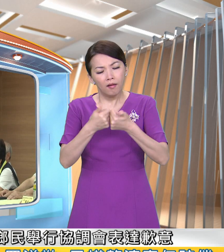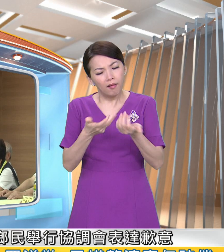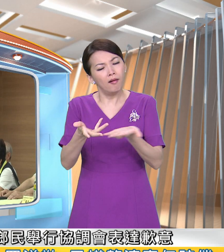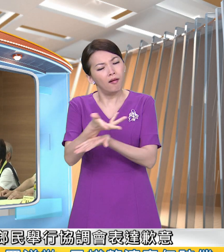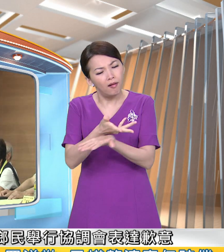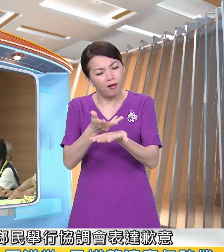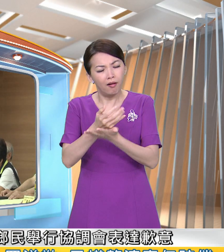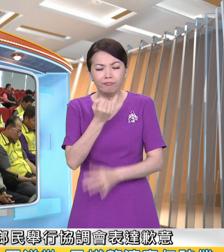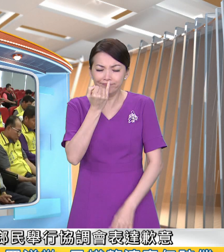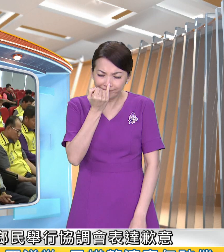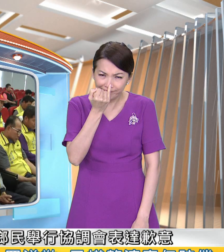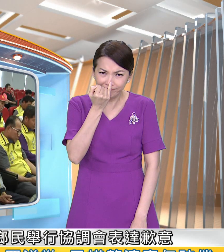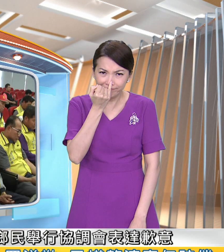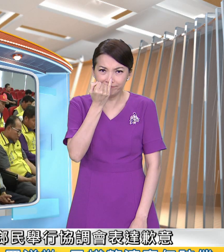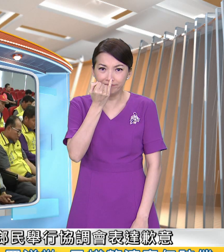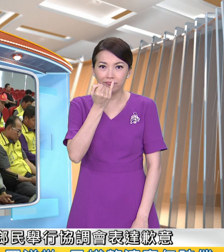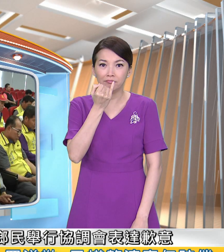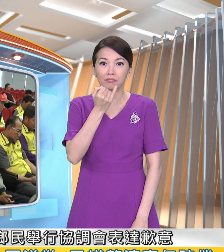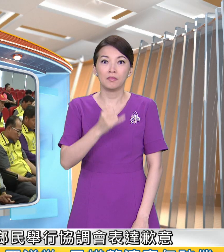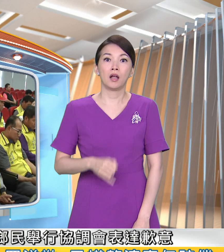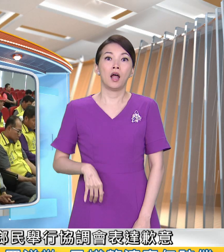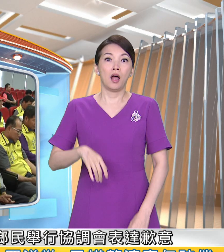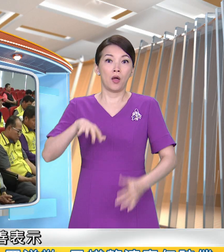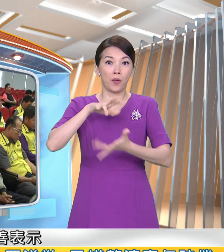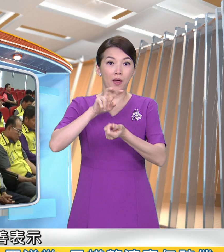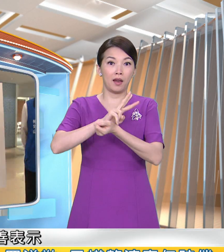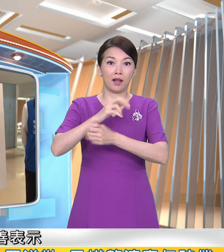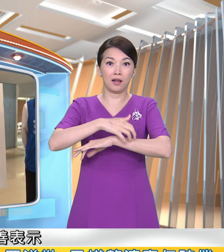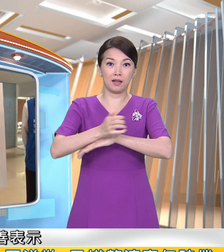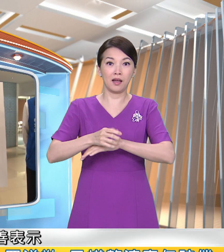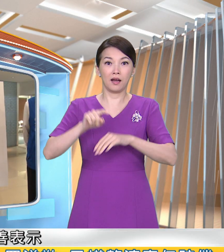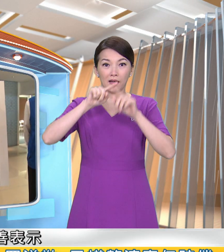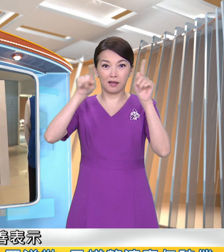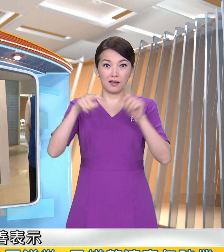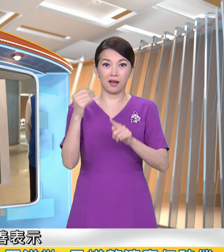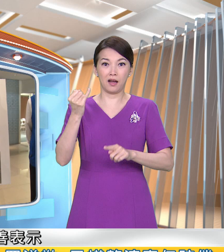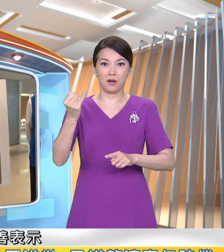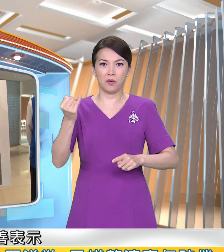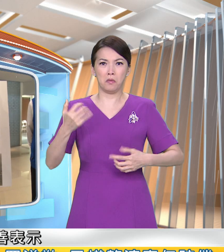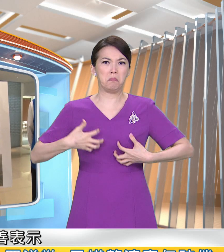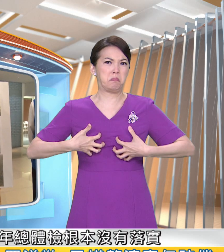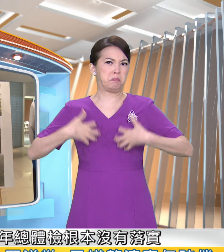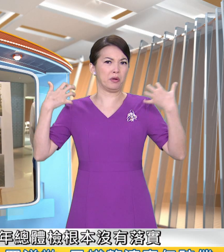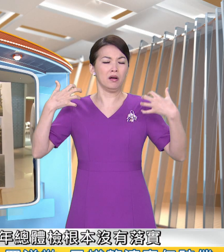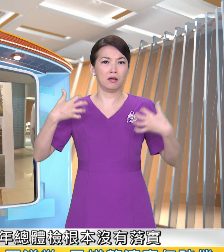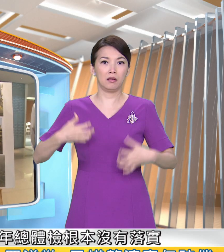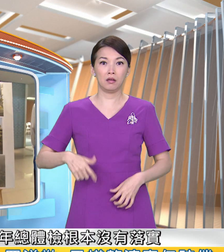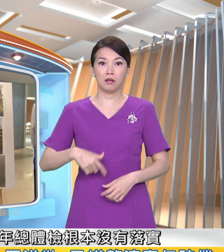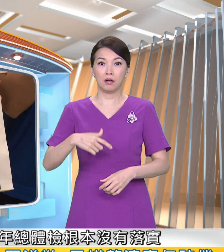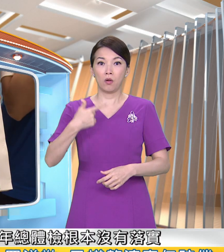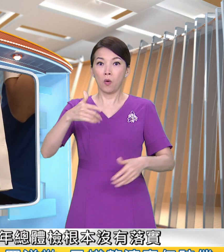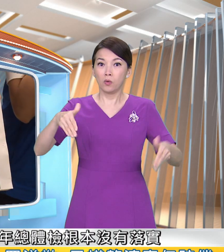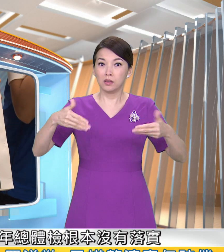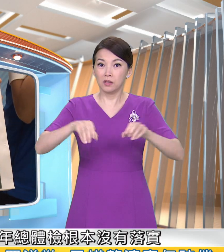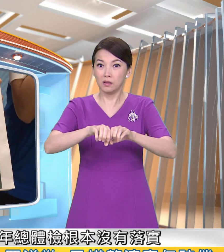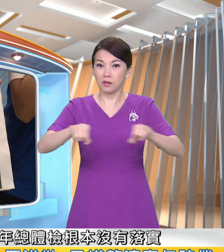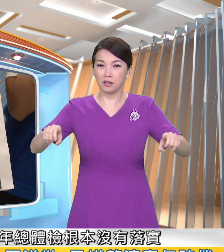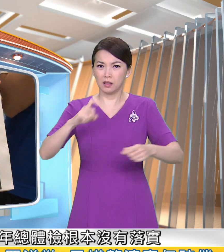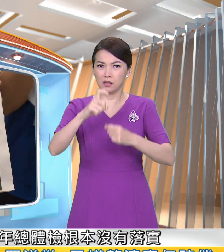调会，表达歉意。云林县长张立善表示，六轻管线的十年总